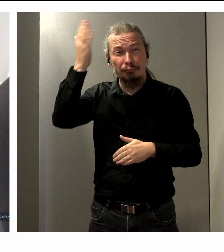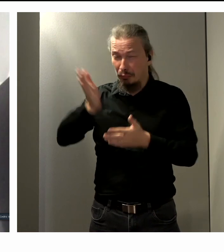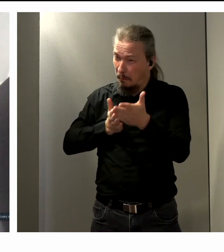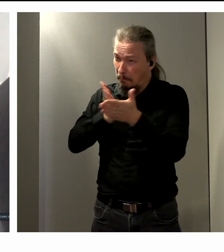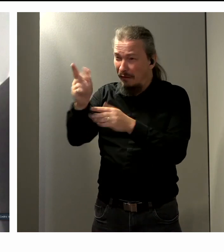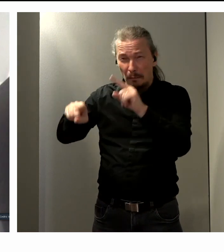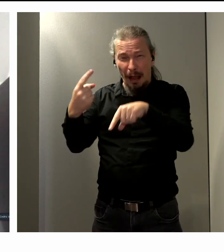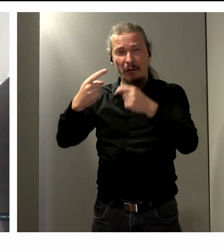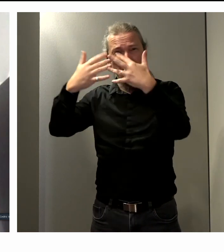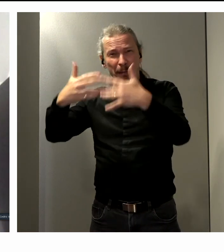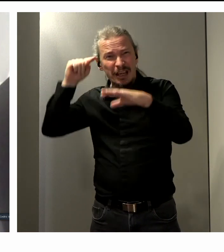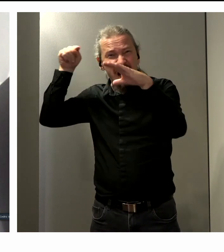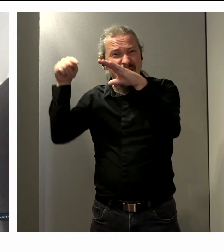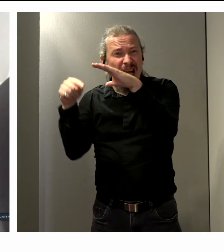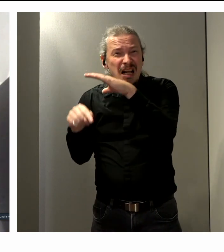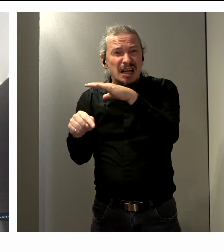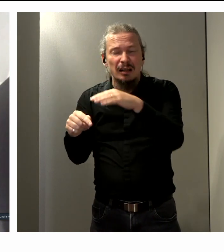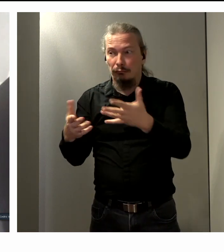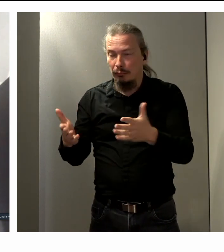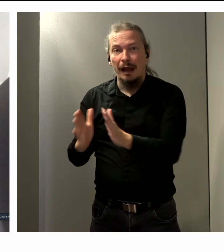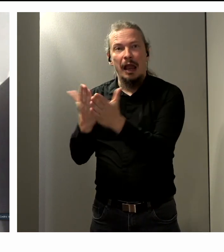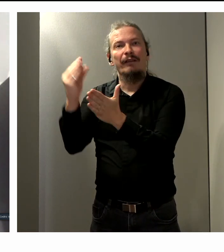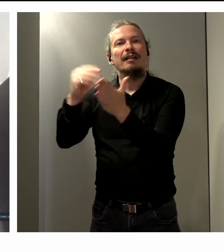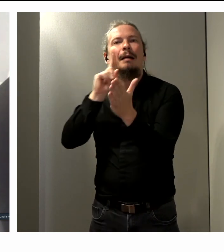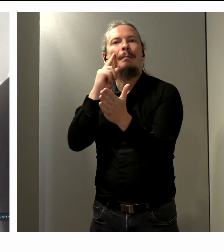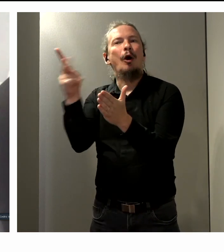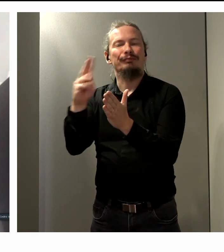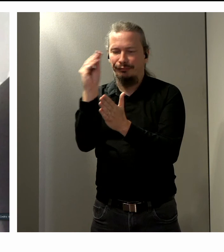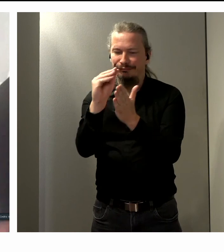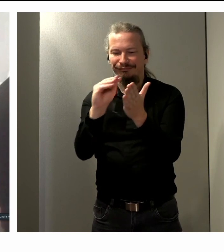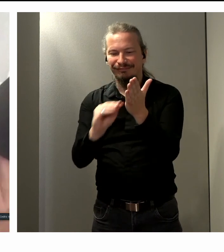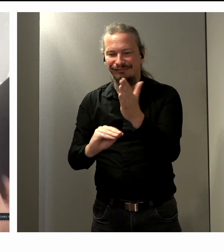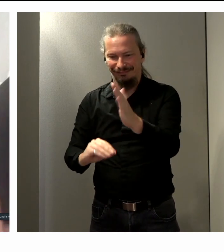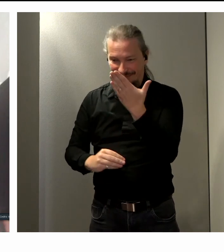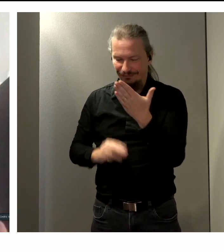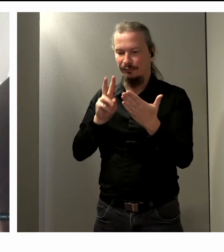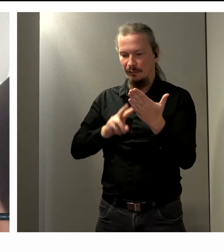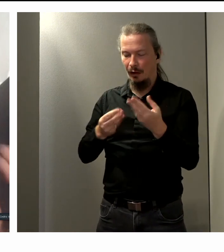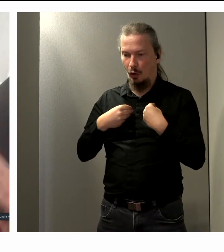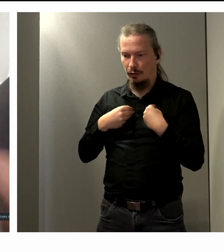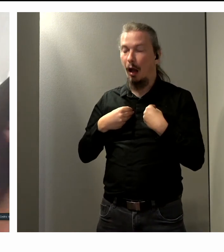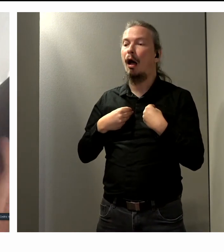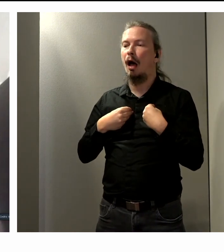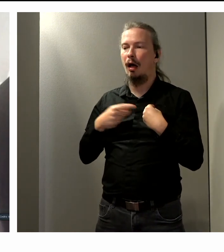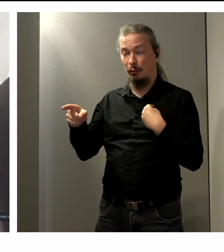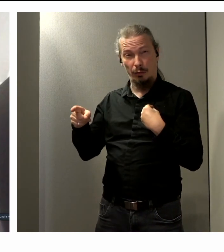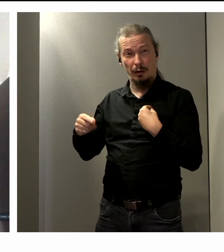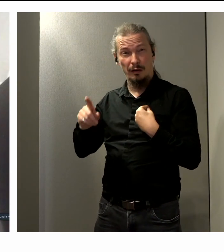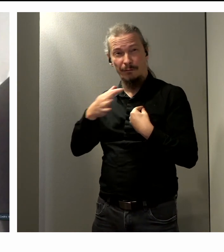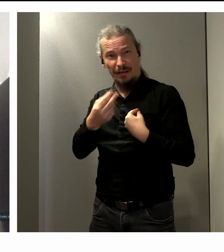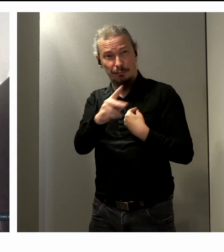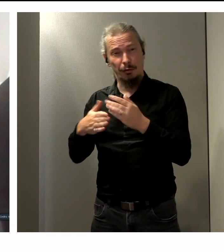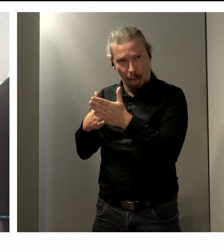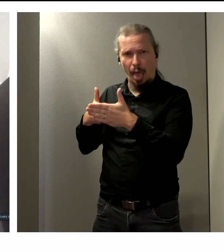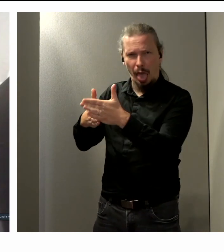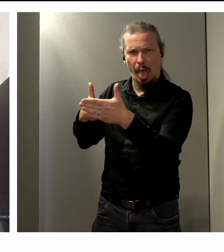mathématiques. Et l'ouvrage qu'a écrit sa mère, c'est tout à la fois un ouvrage pour dénoncer tous les obstacles que la société avait pu mettre sur son